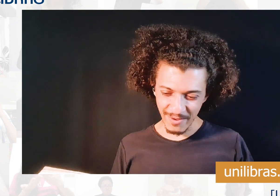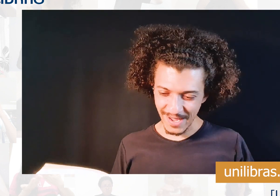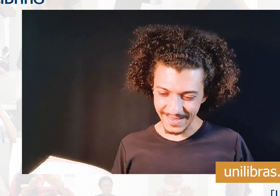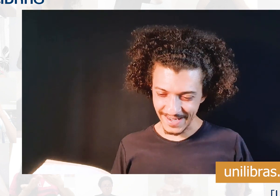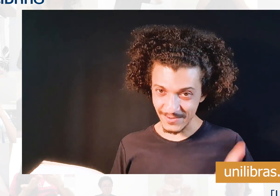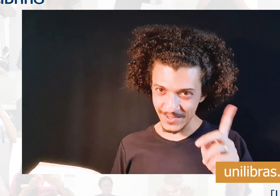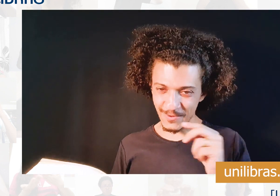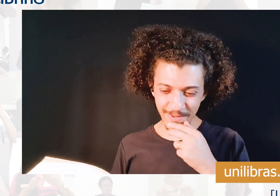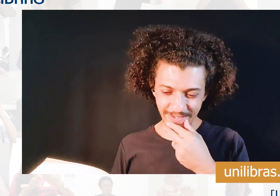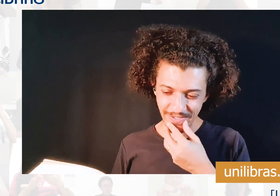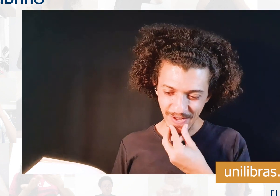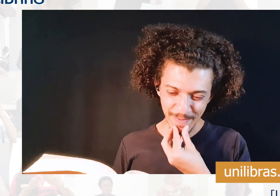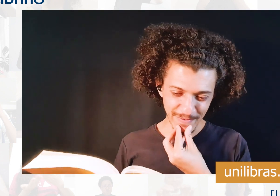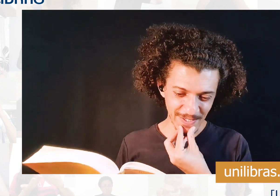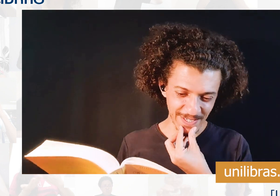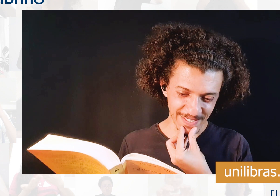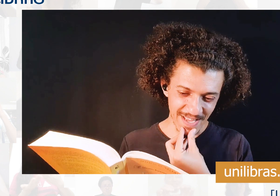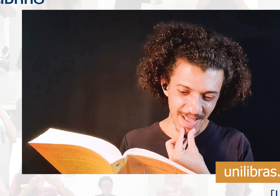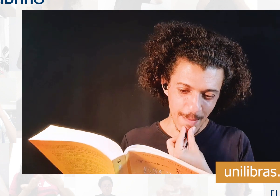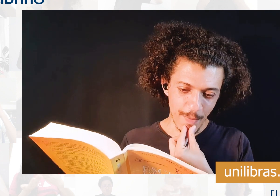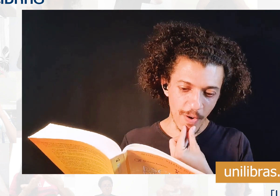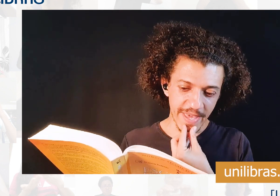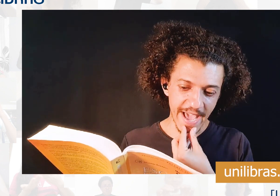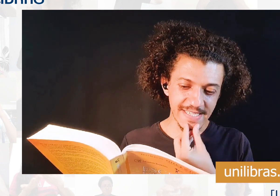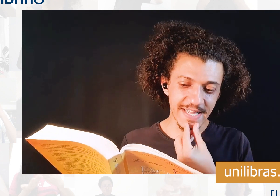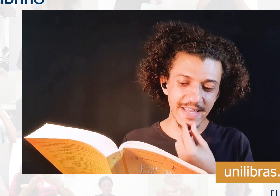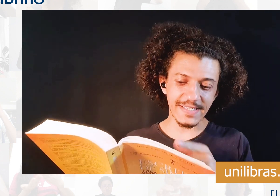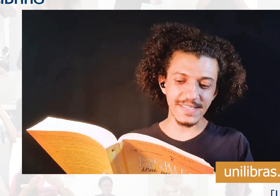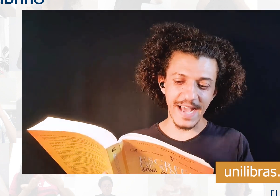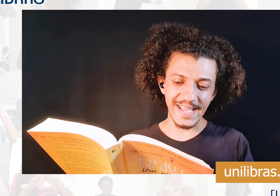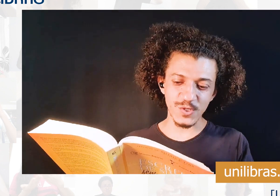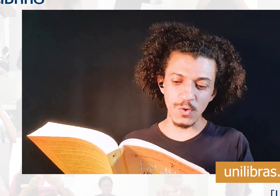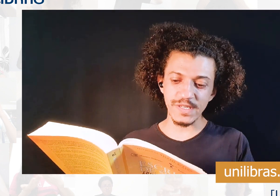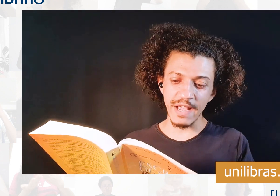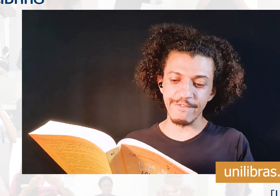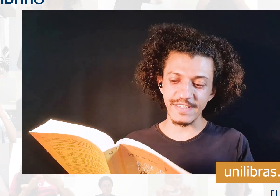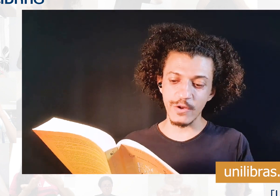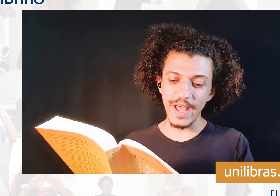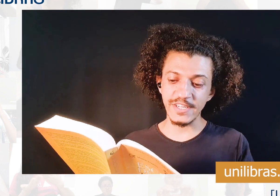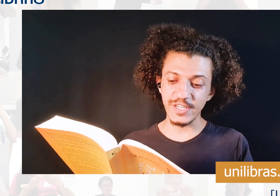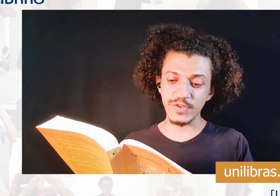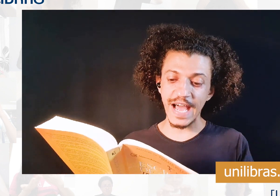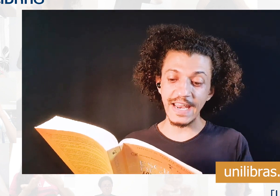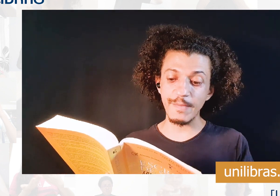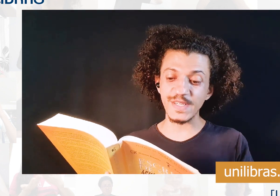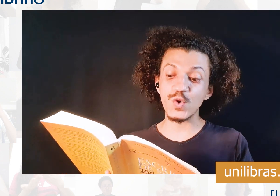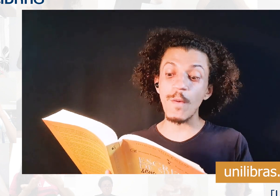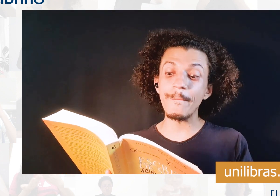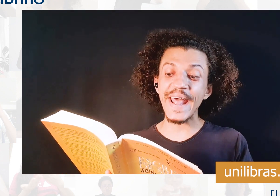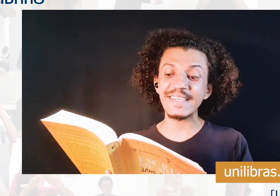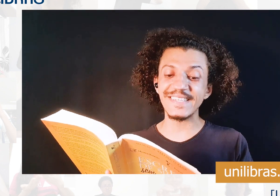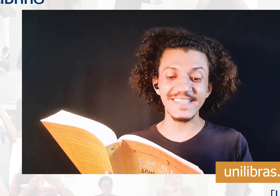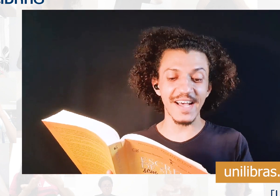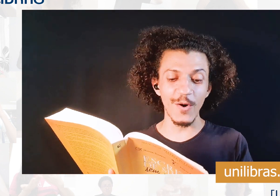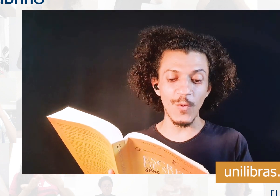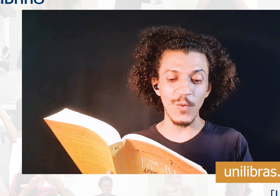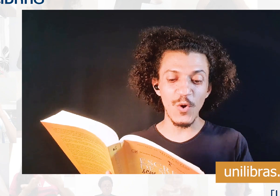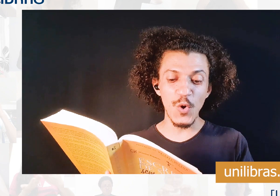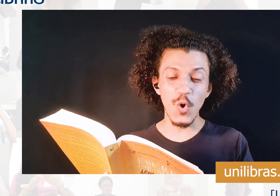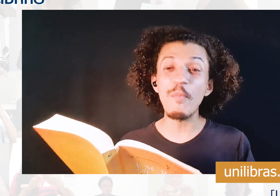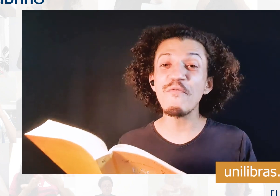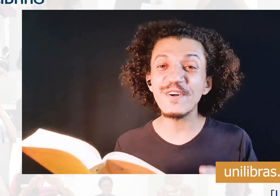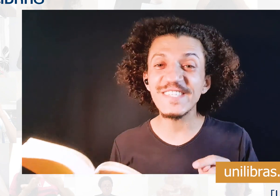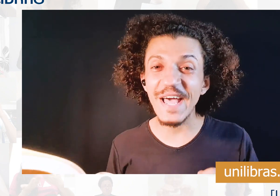acontecia comigo lá atrás. Um dia eu conto essa história para vocês. Porque a escrita de sinais consegue fazer o registro da Libras com